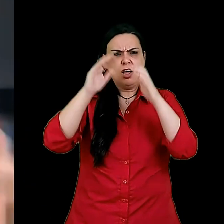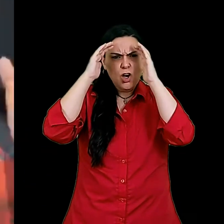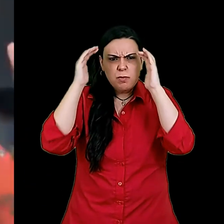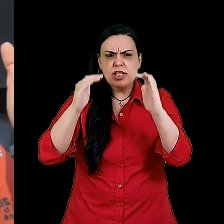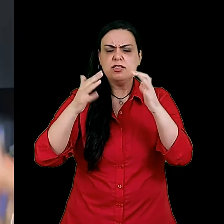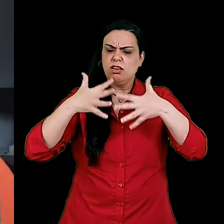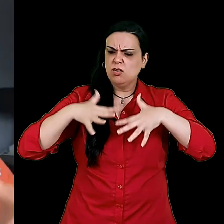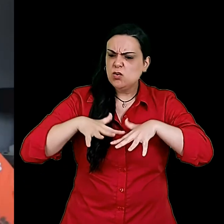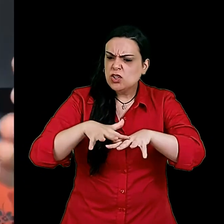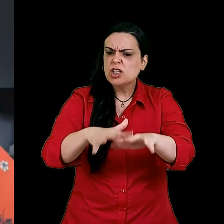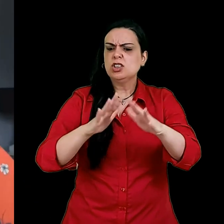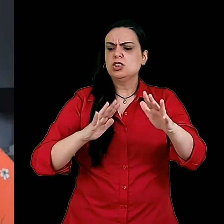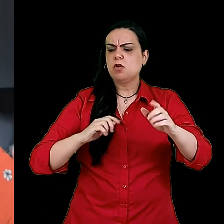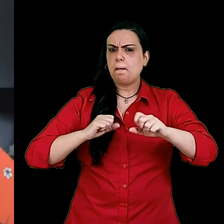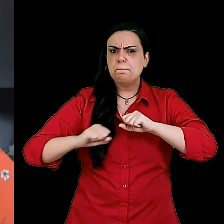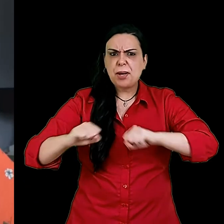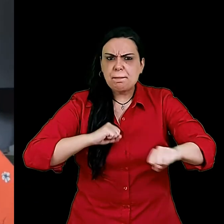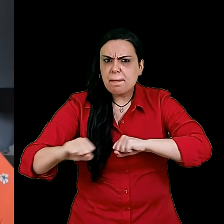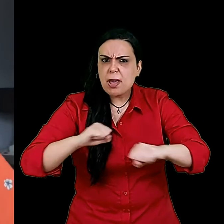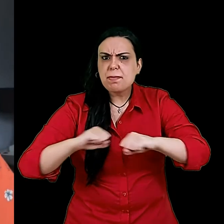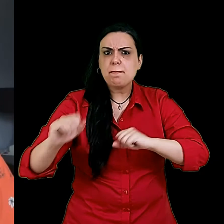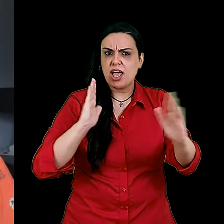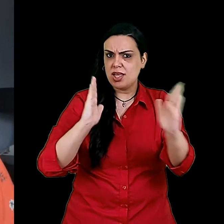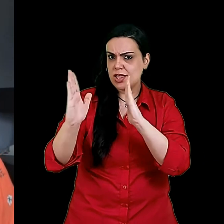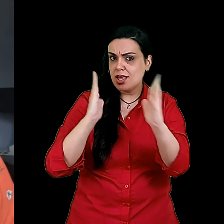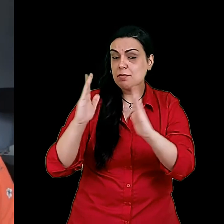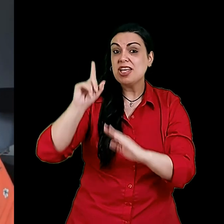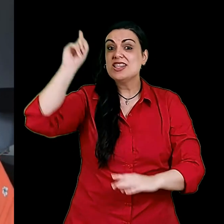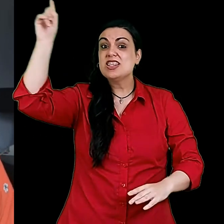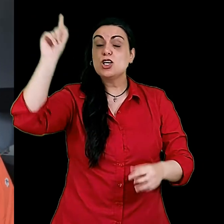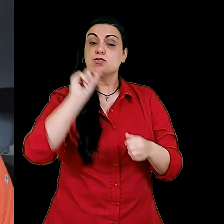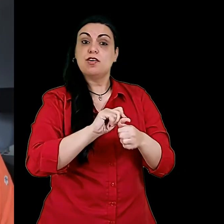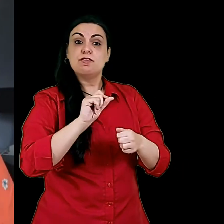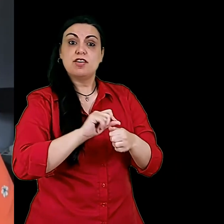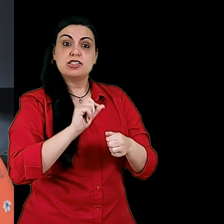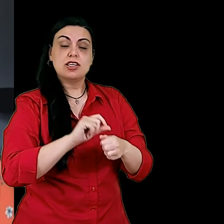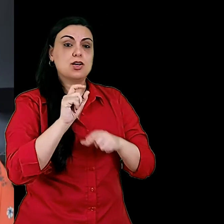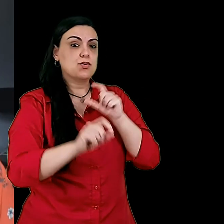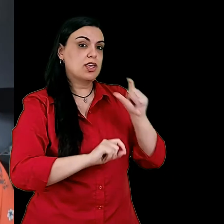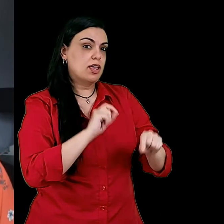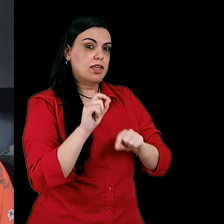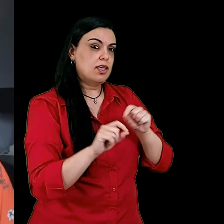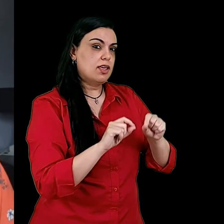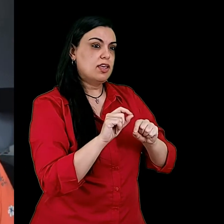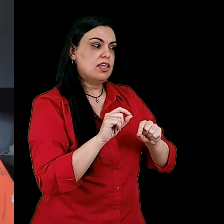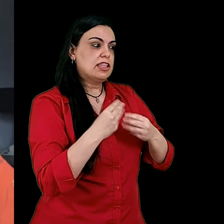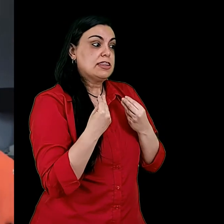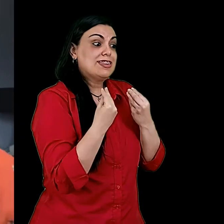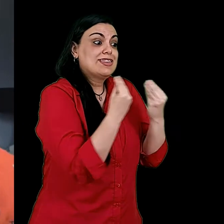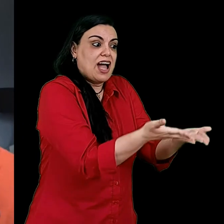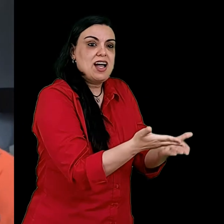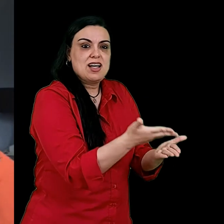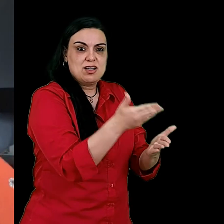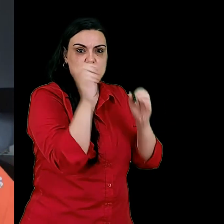no ritmo, na cadência, na desenvoltura que Deus tem para aquele tempo. Deus vai começar a imprimir em Moisés